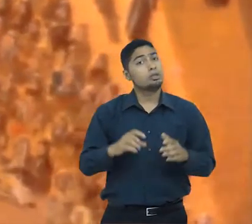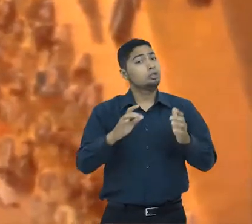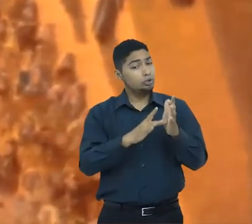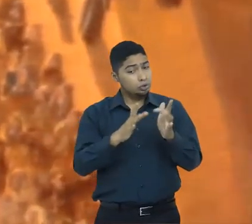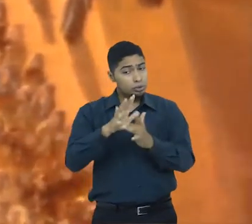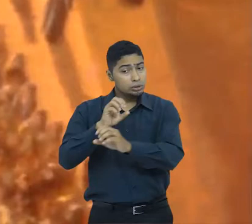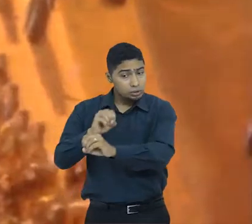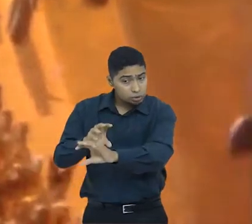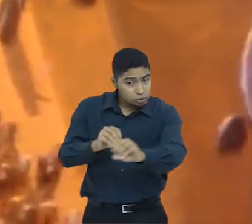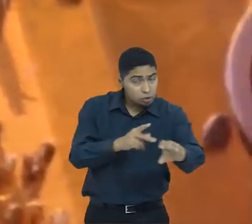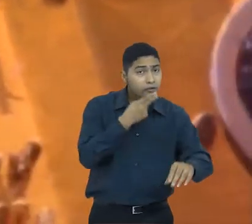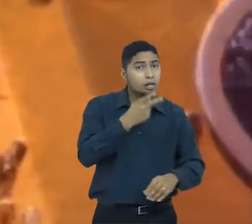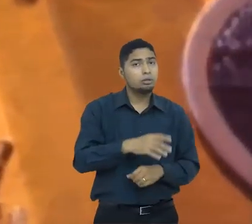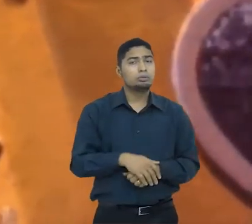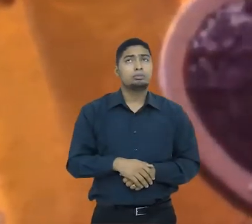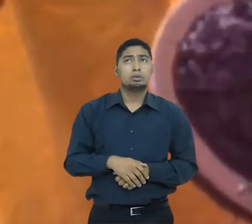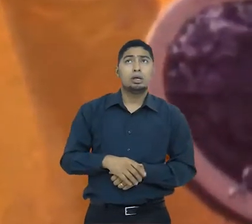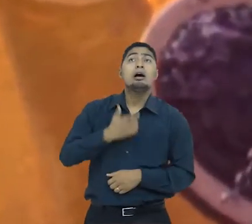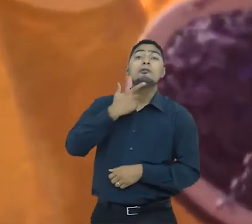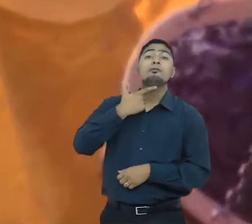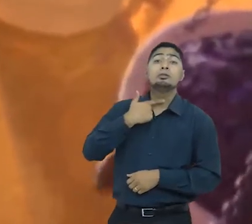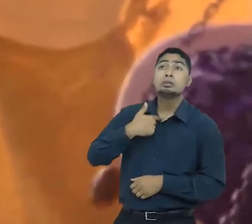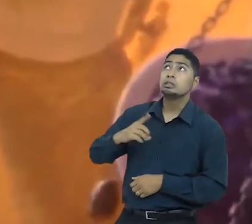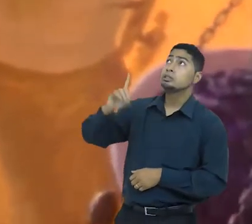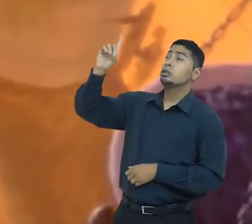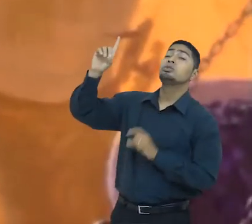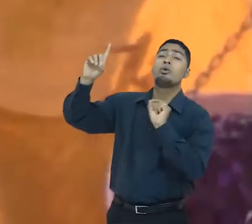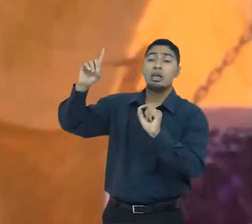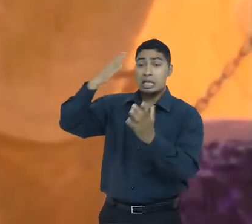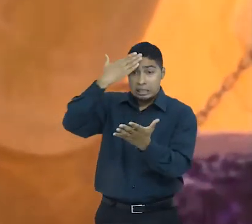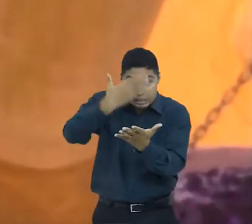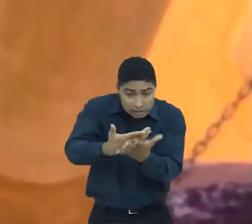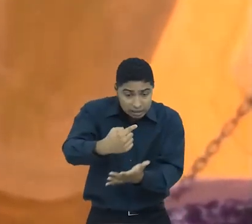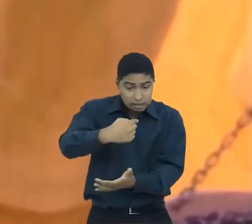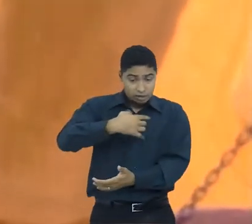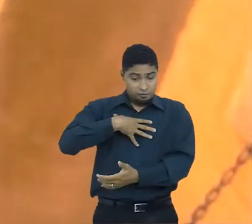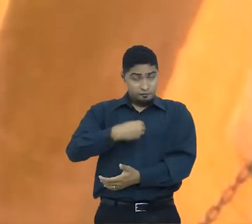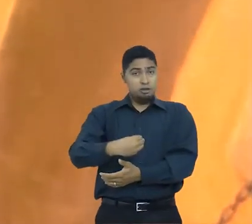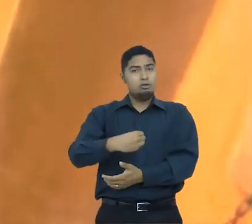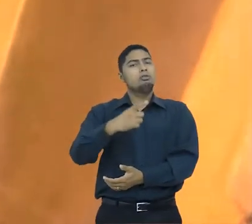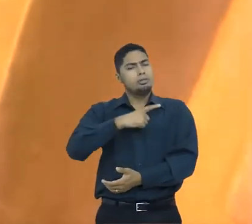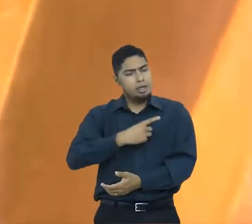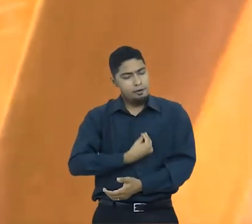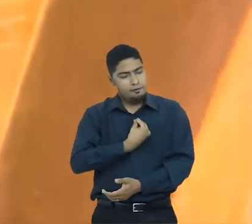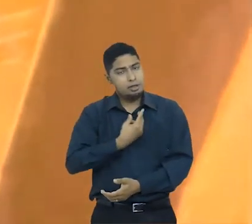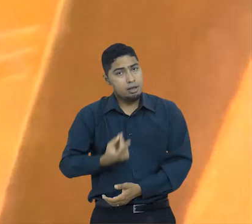ensinou, dizendo: a vontade daquele que me enviou é que todos os que creem no Filho tenham a vida eterna, e